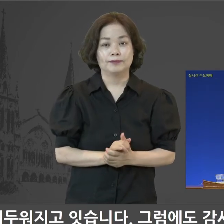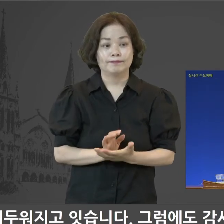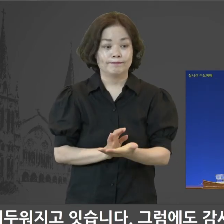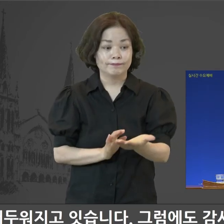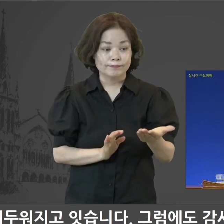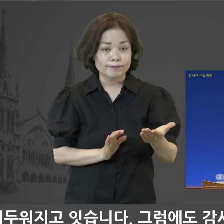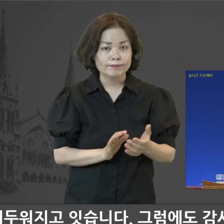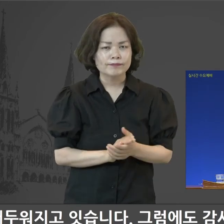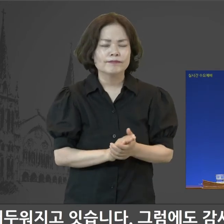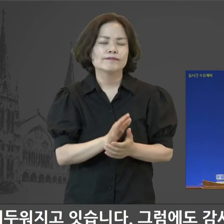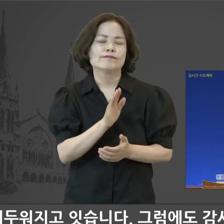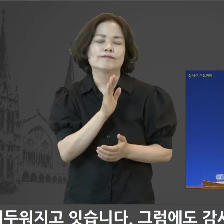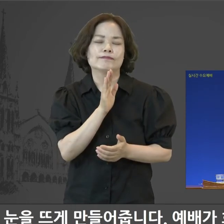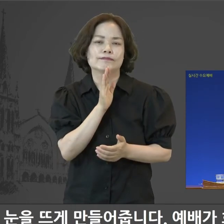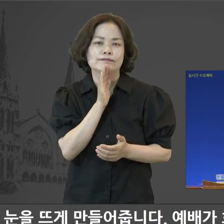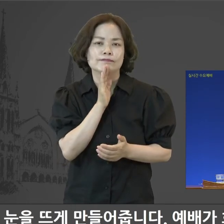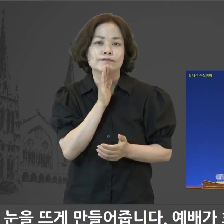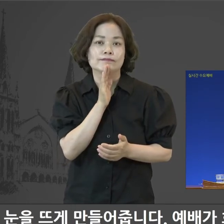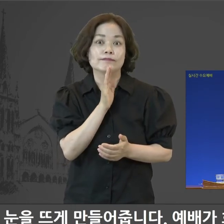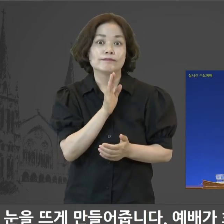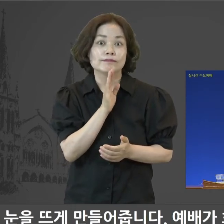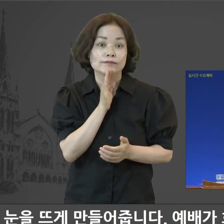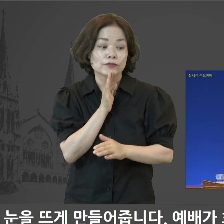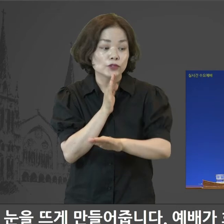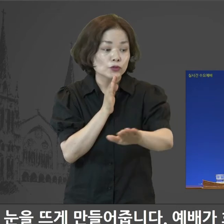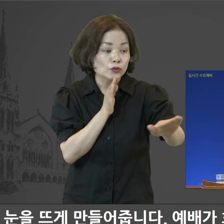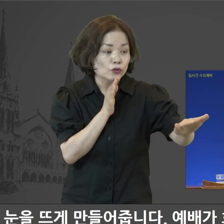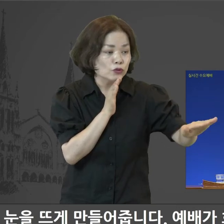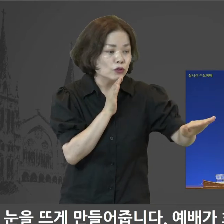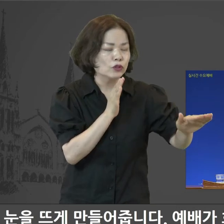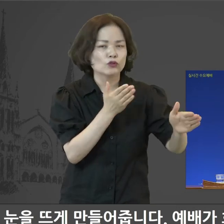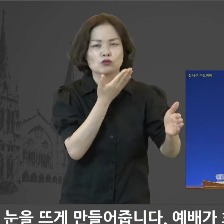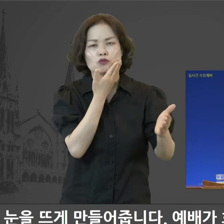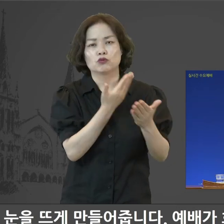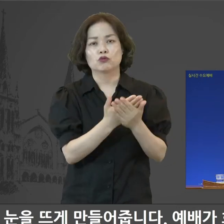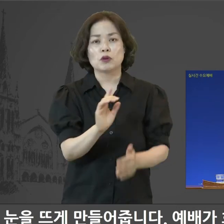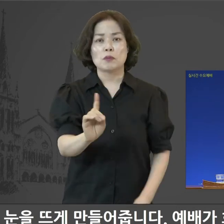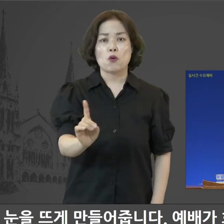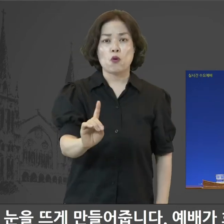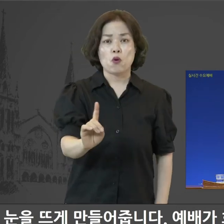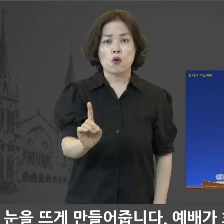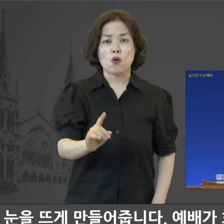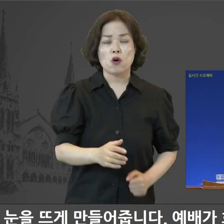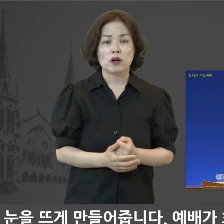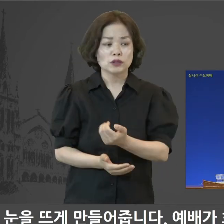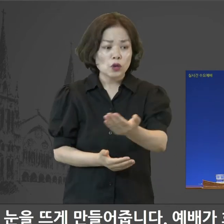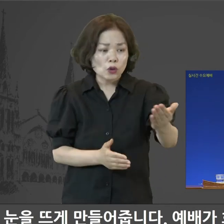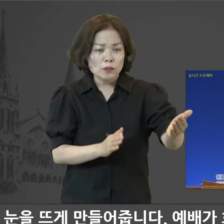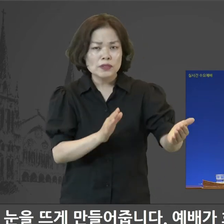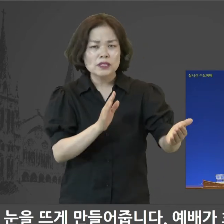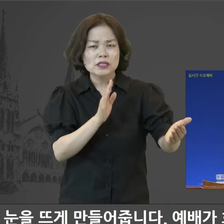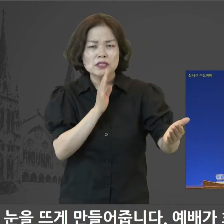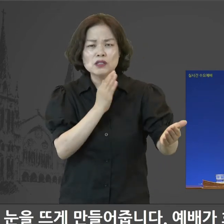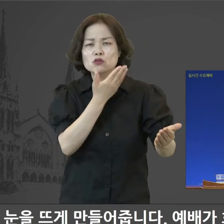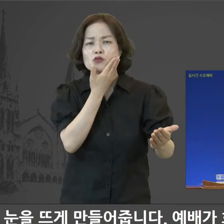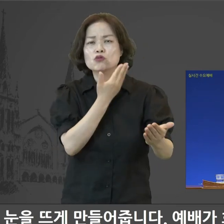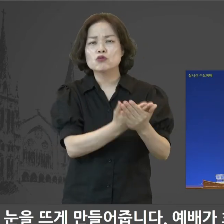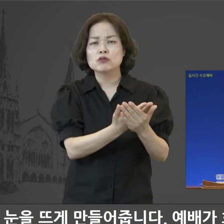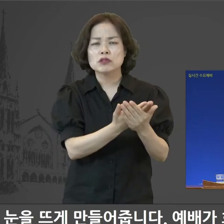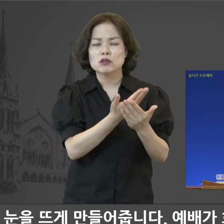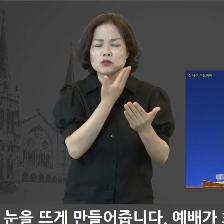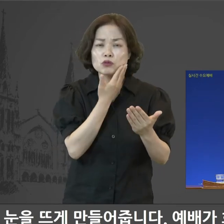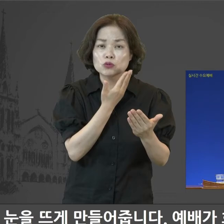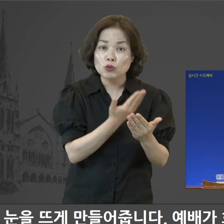여러분, 진짜 진정으로 우리에게 중요한 것이 무엇입니까? 여러분에게 진정 중요하고